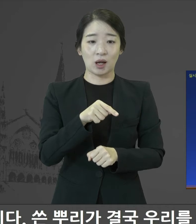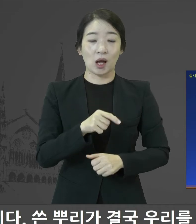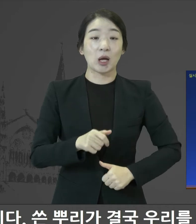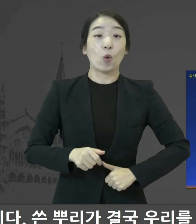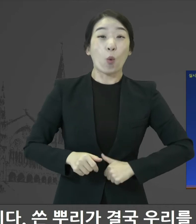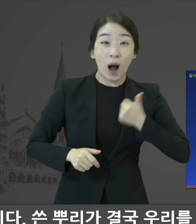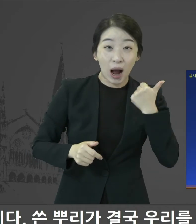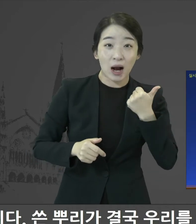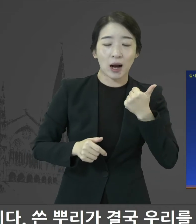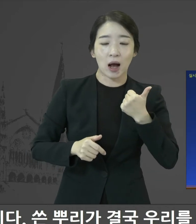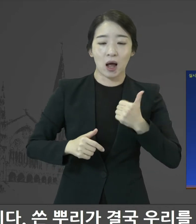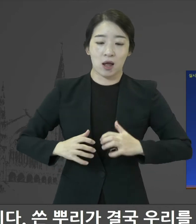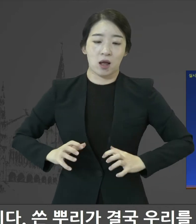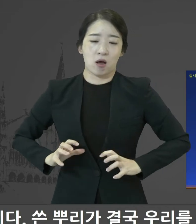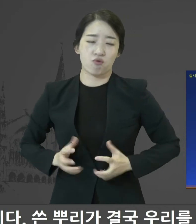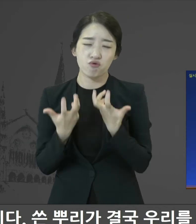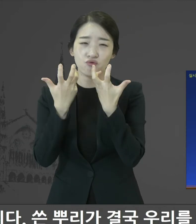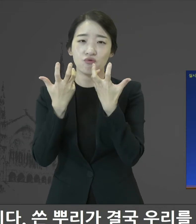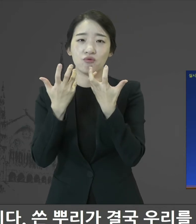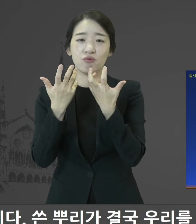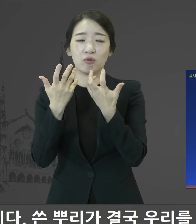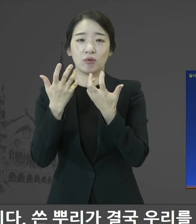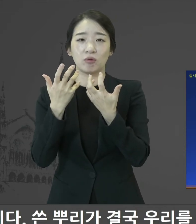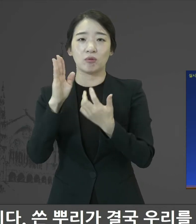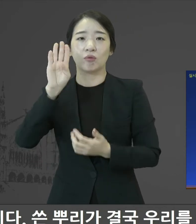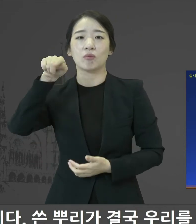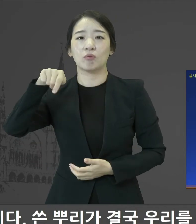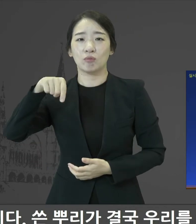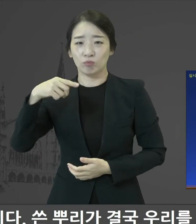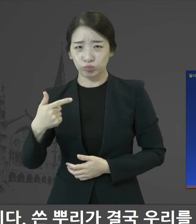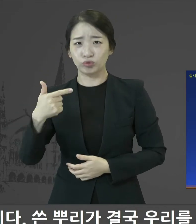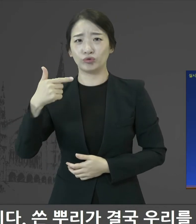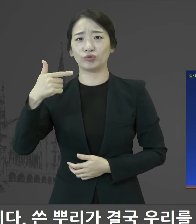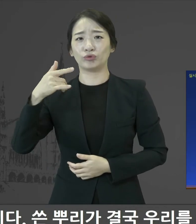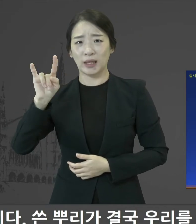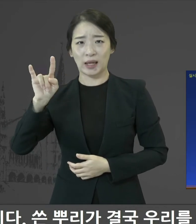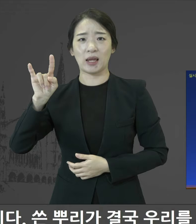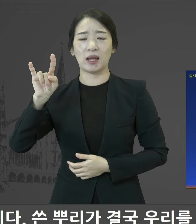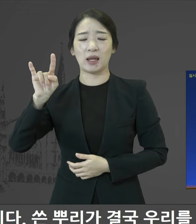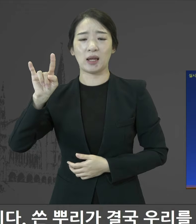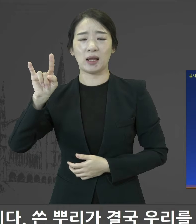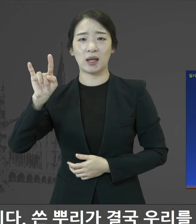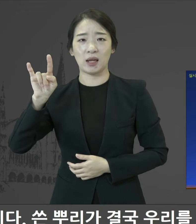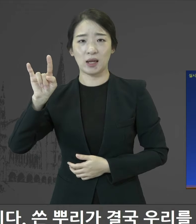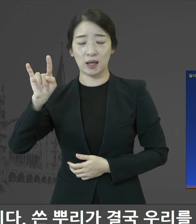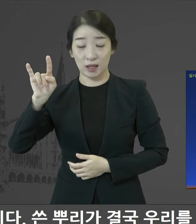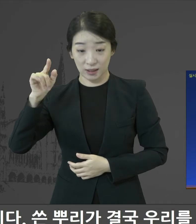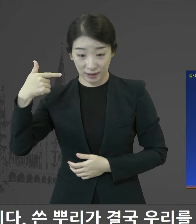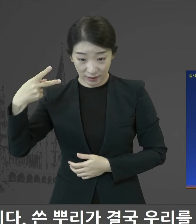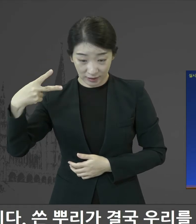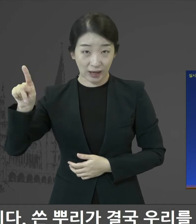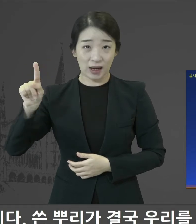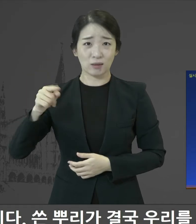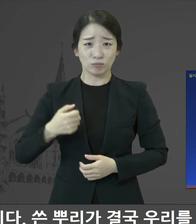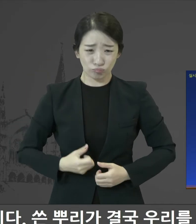거예요. 오르게가 만들어지면 안갚음 하고 싶어지죠. 이게 얼마나 우리를 파괴하는